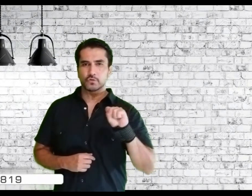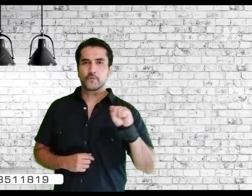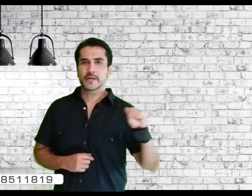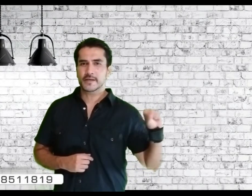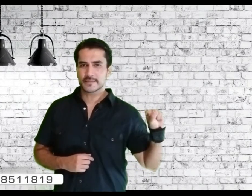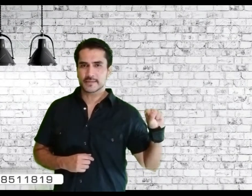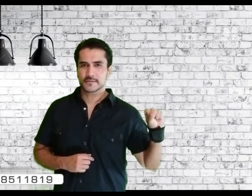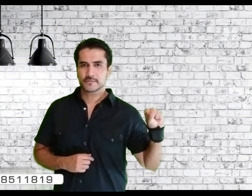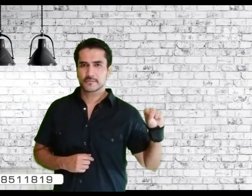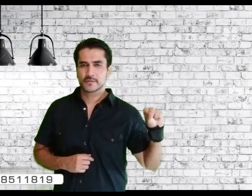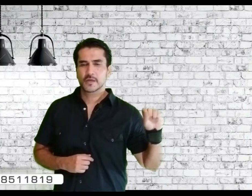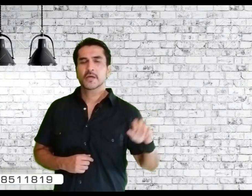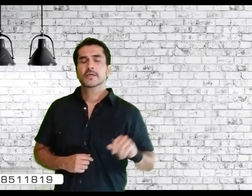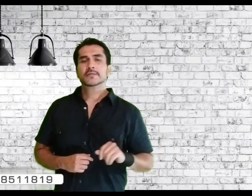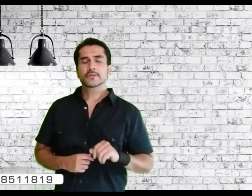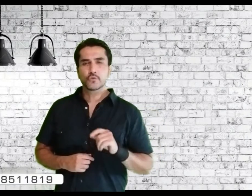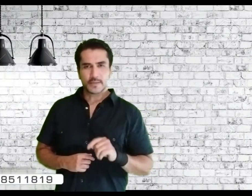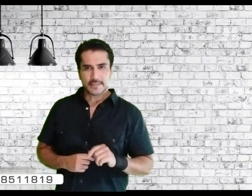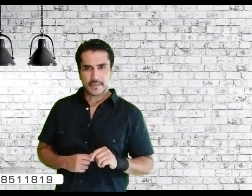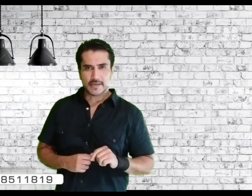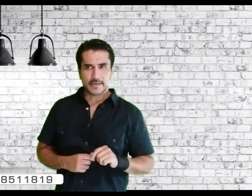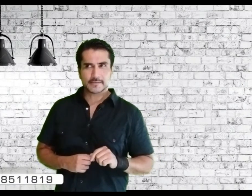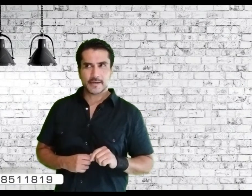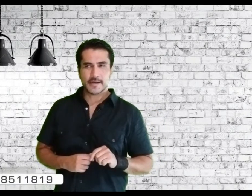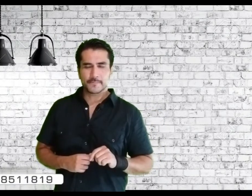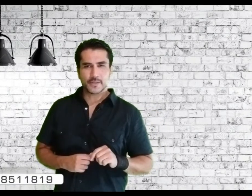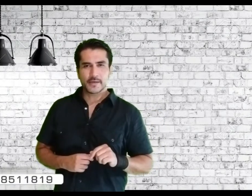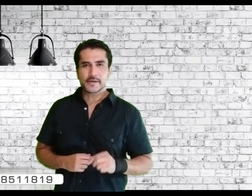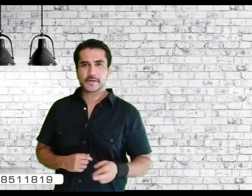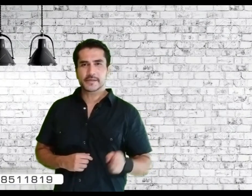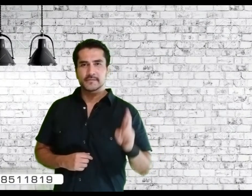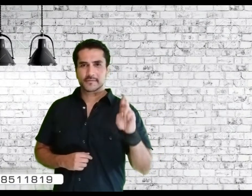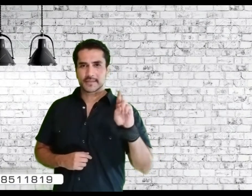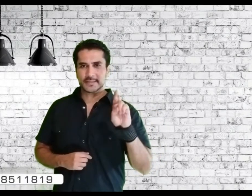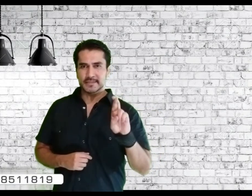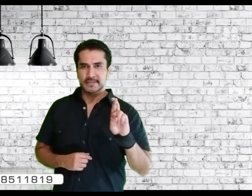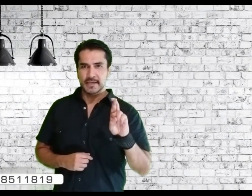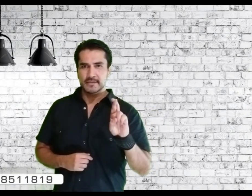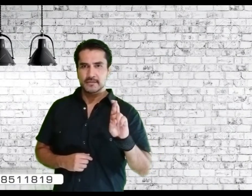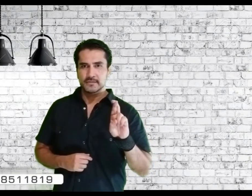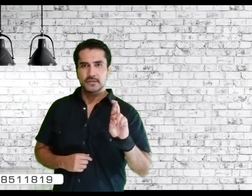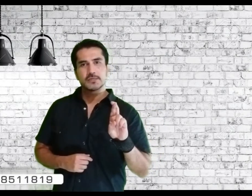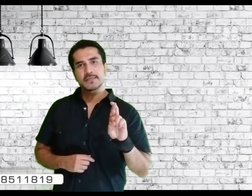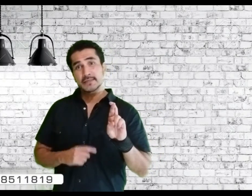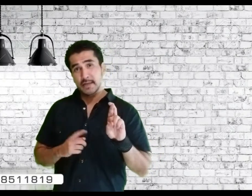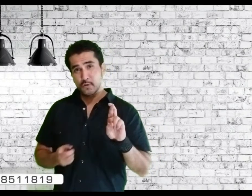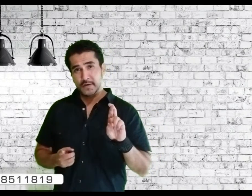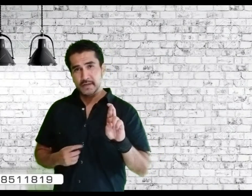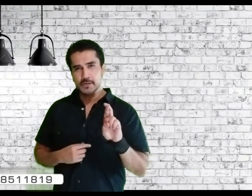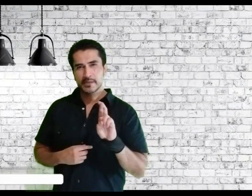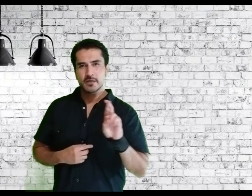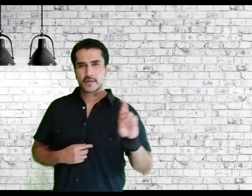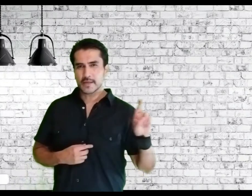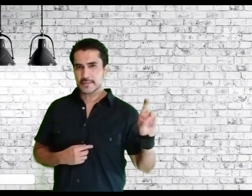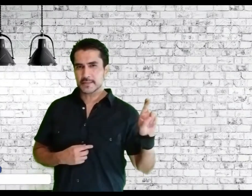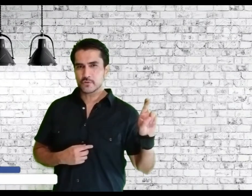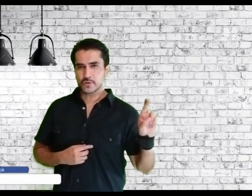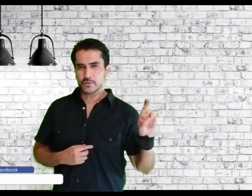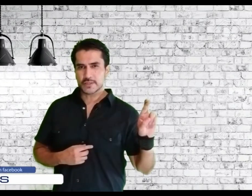doble S. Si tú vas a hacer la letra R, es esta. Y si haces la doble R, haces el corrido hacia